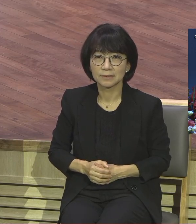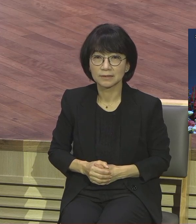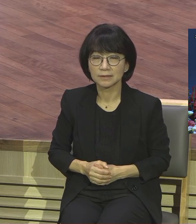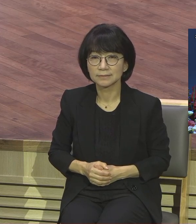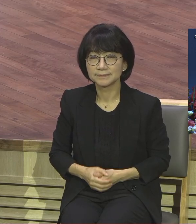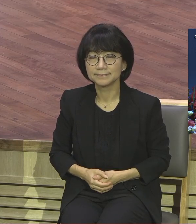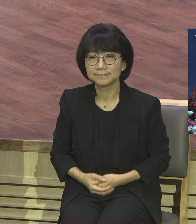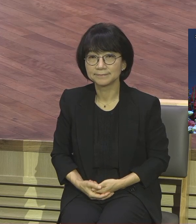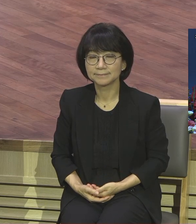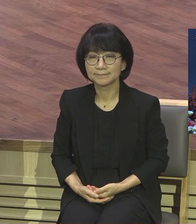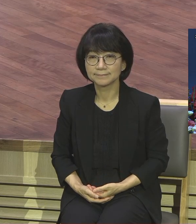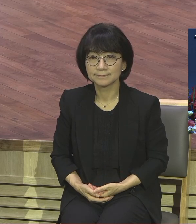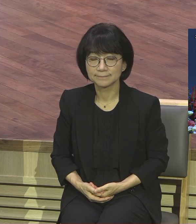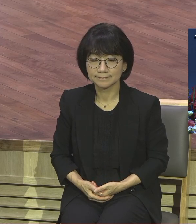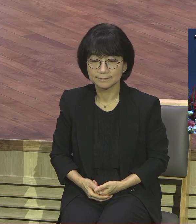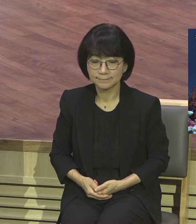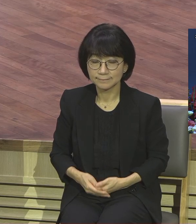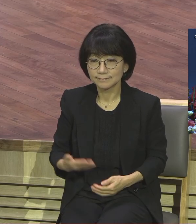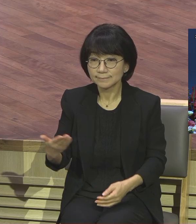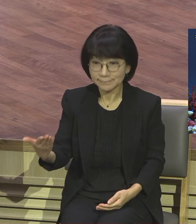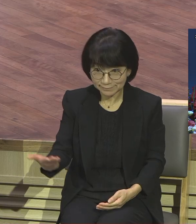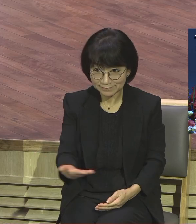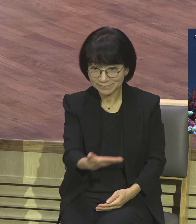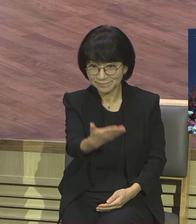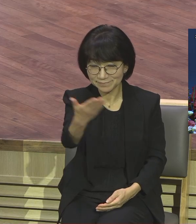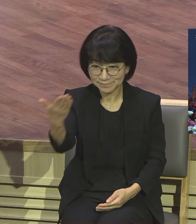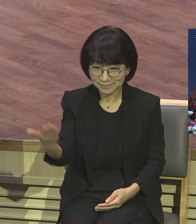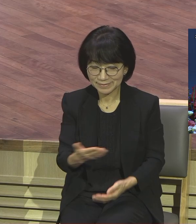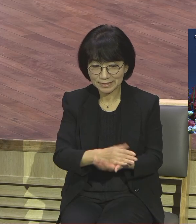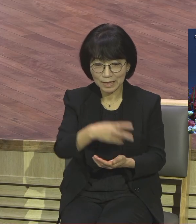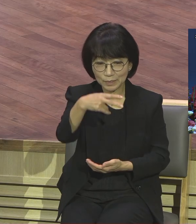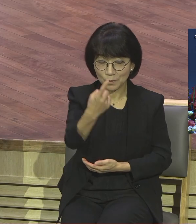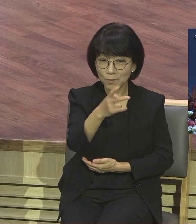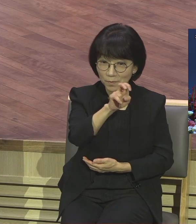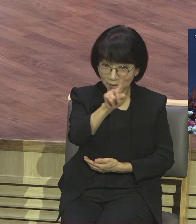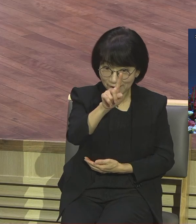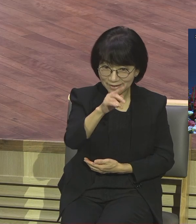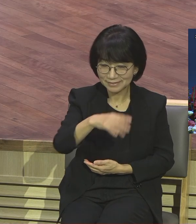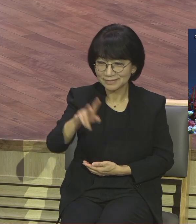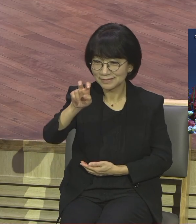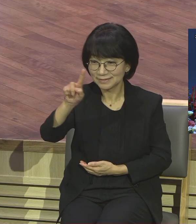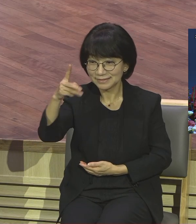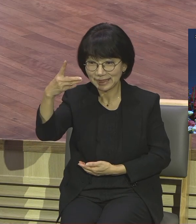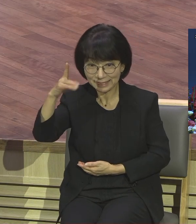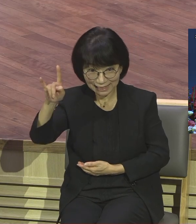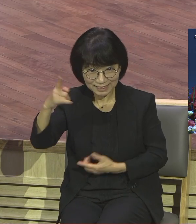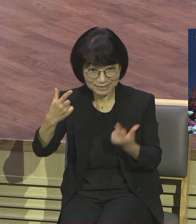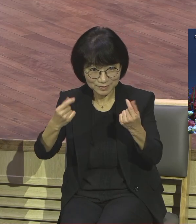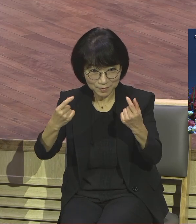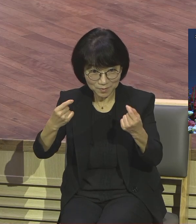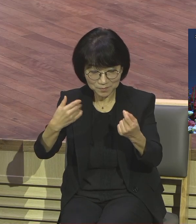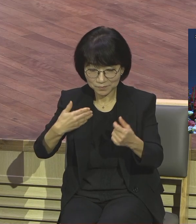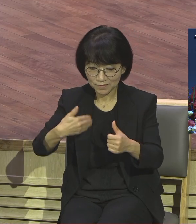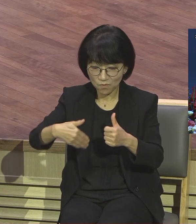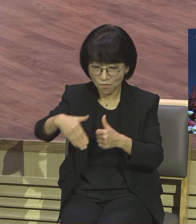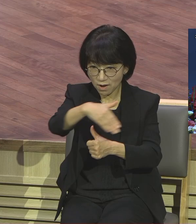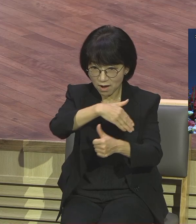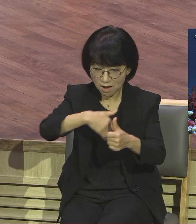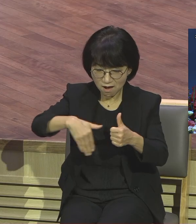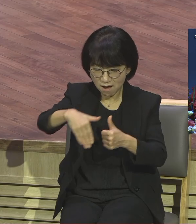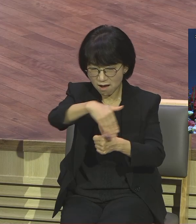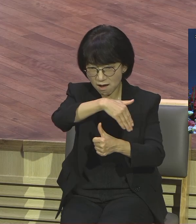여기서 온다고요. 영계 성도들 도마와 마태처럼 환경과 상황을